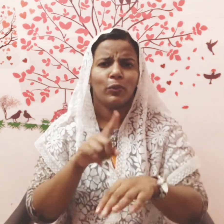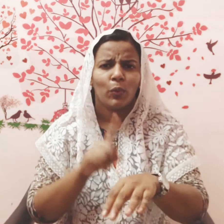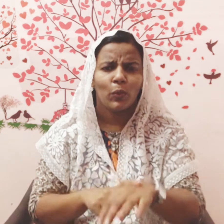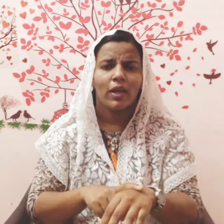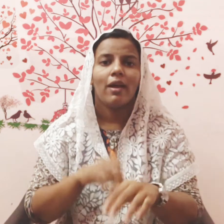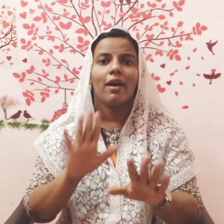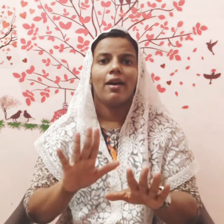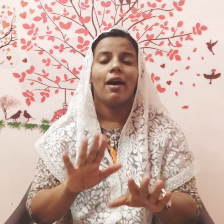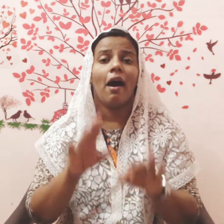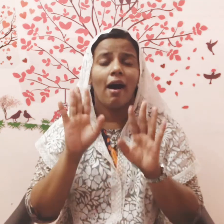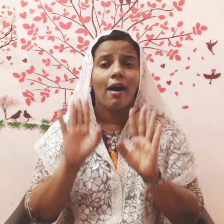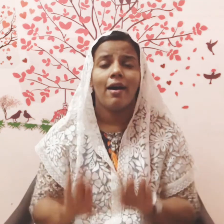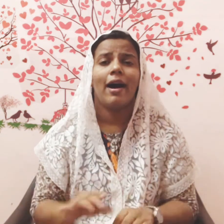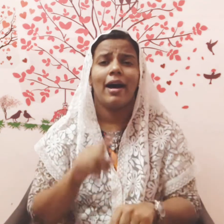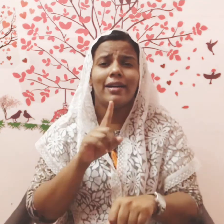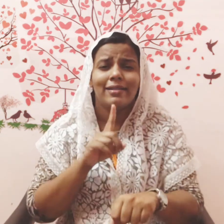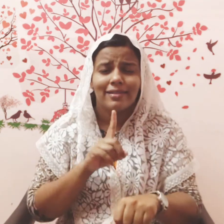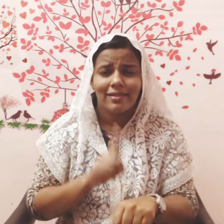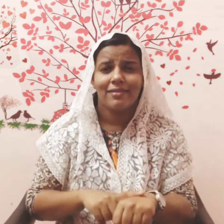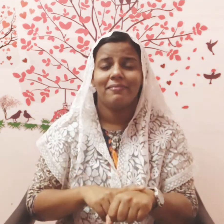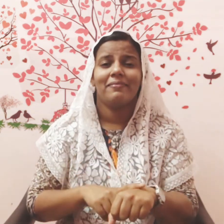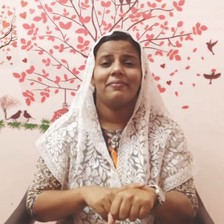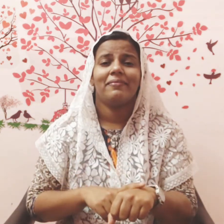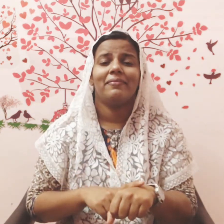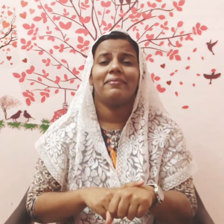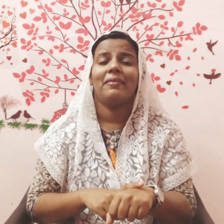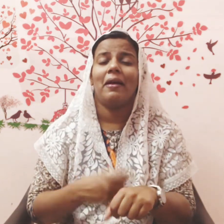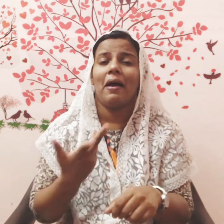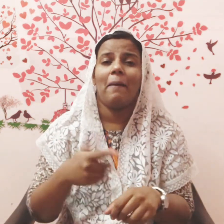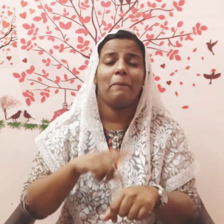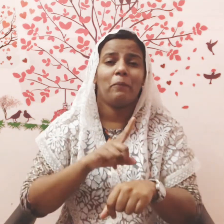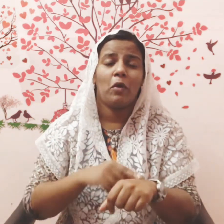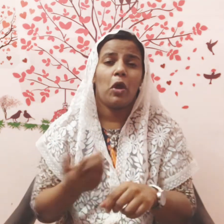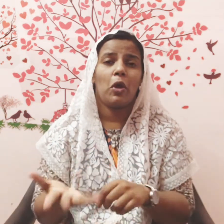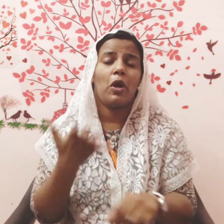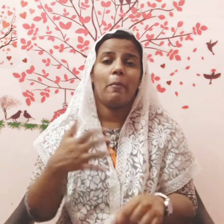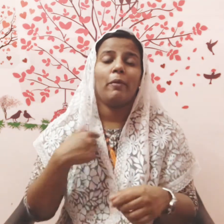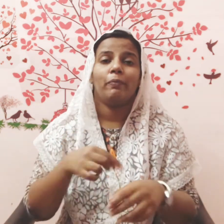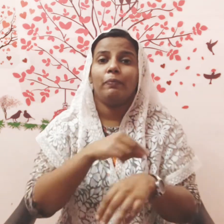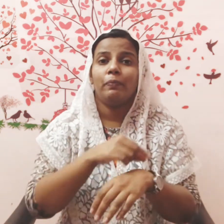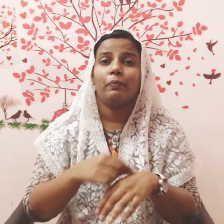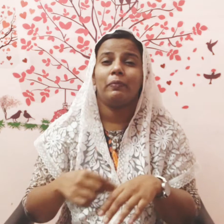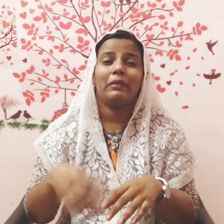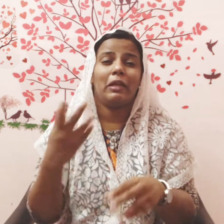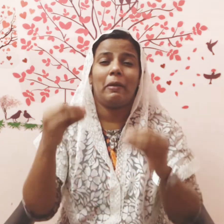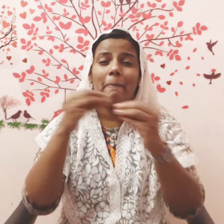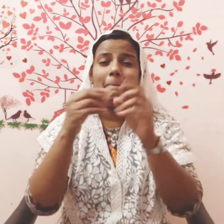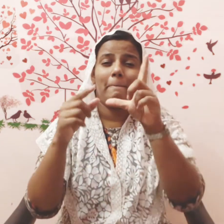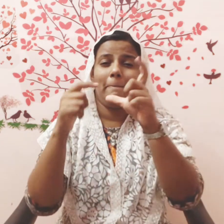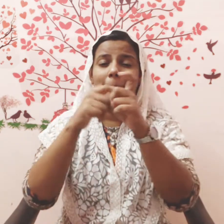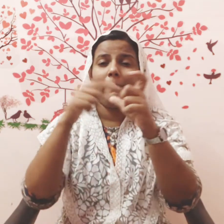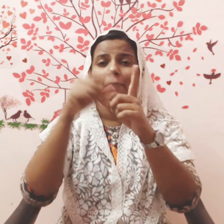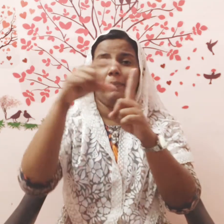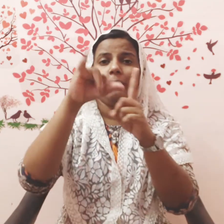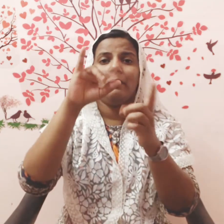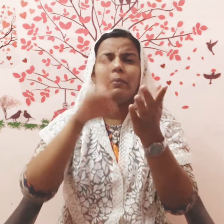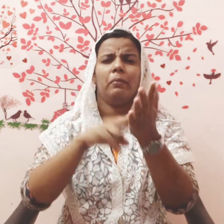അവേ, ആമേൻ, അവിടെ പറഞ്ഞ് ദ ഫൗണ്ടൻ ഓഫ് ദ ഓഫ് ഹെയർ ബ്ലഡ് വാസ് ഡ്രൈഡ് അപ്പ്. ആമേൻ, അവളിൽ നിന്ന് ഒഴുകിക്കൊണ്ടിരുന്ന രക്തത്തിൻ്റെ